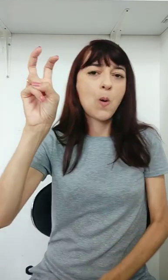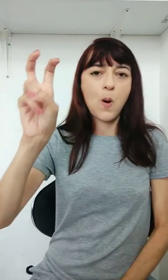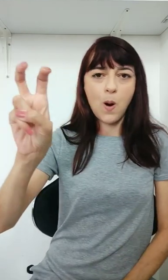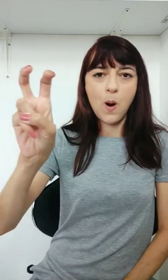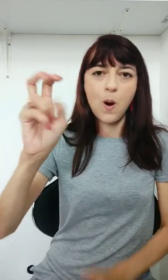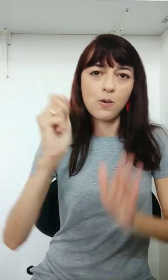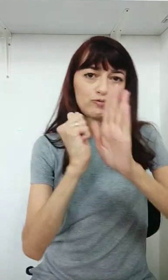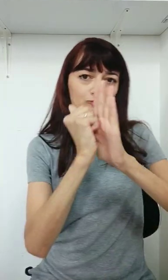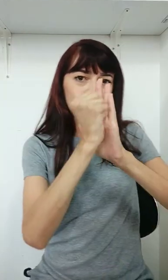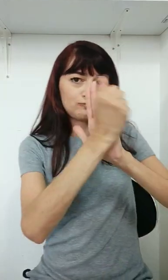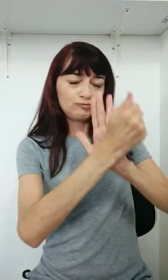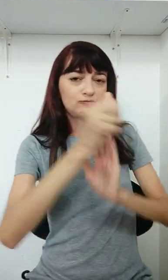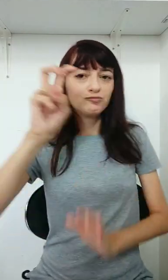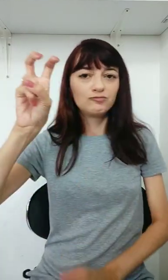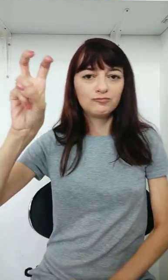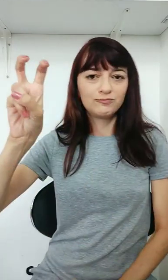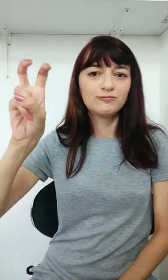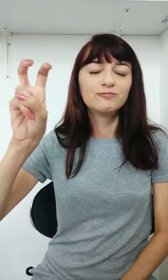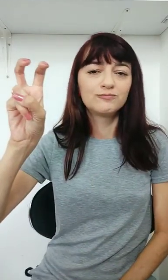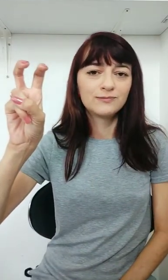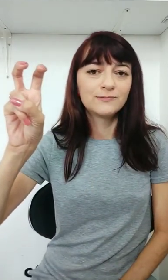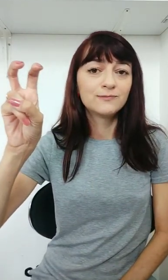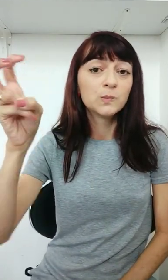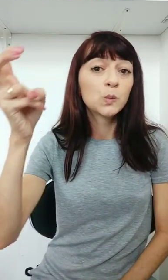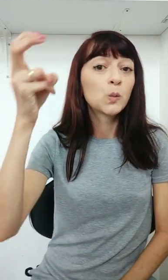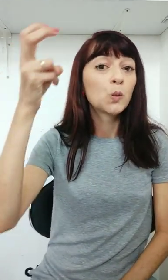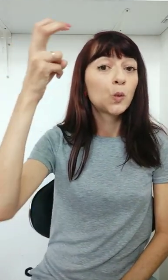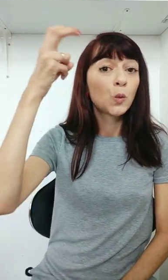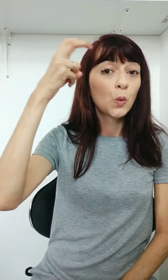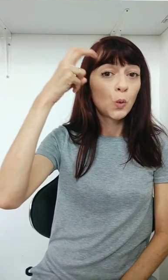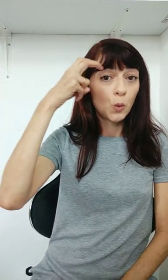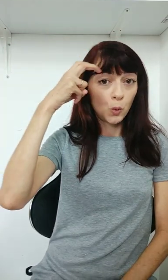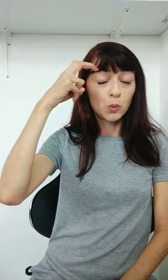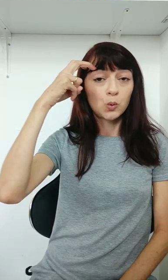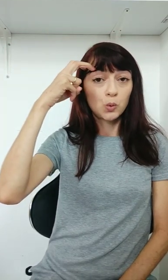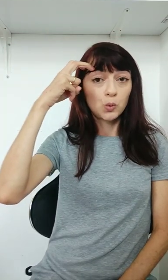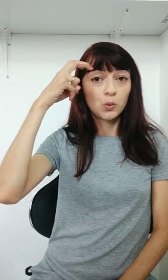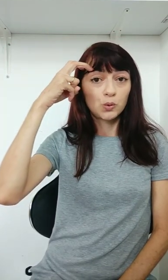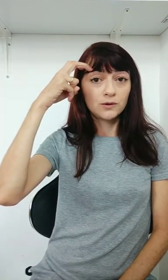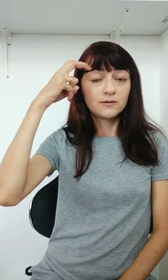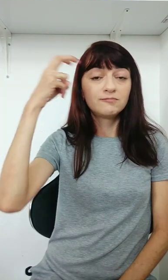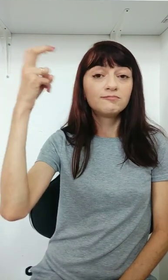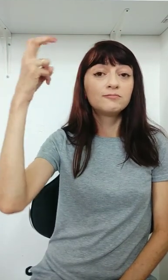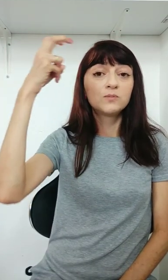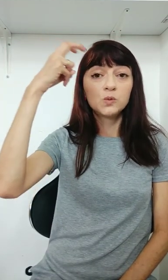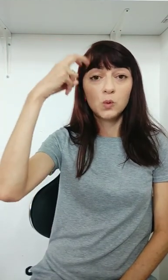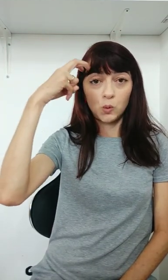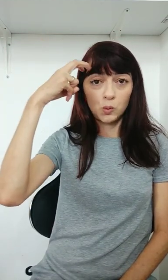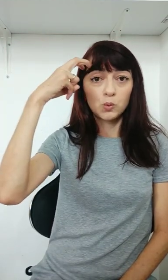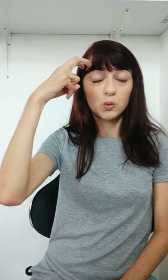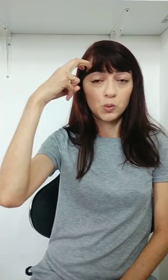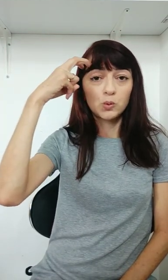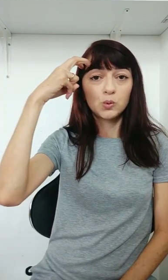sinal de cultura, tá, gente? Essa configuração de mão. Olha só, batendo aqui na testa, tá bom?